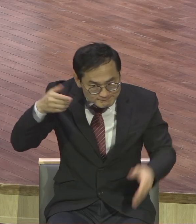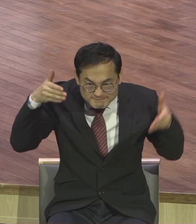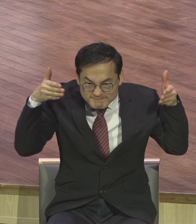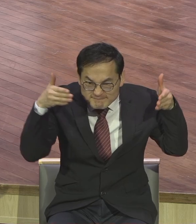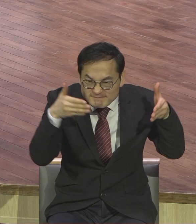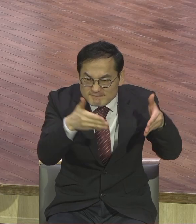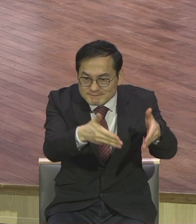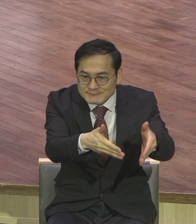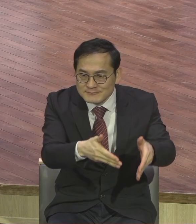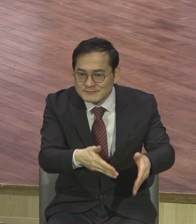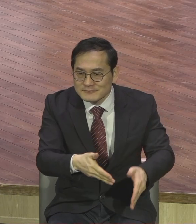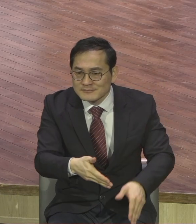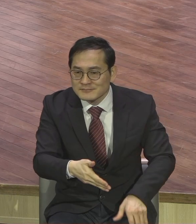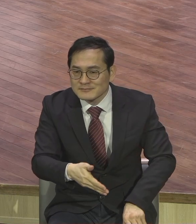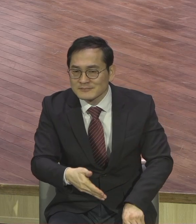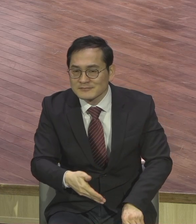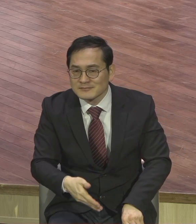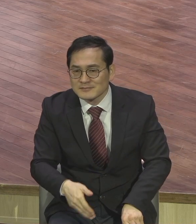올인했다. 이 말이.